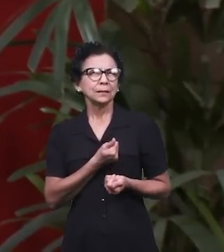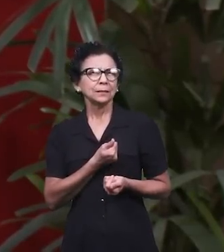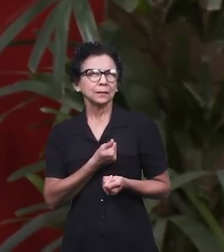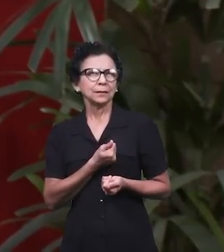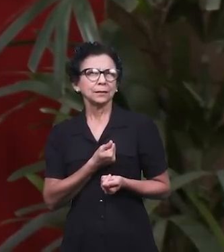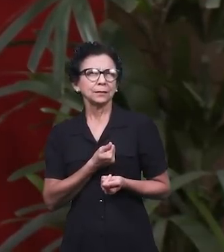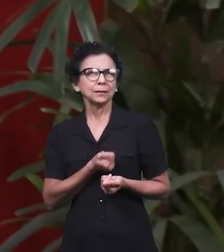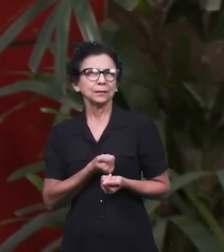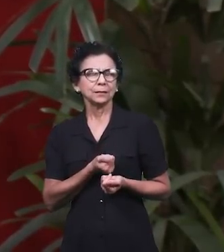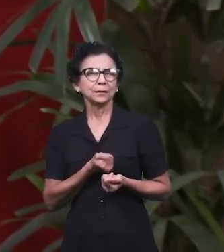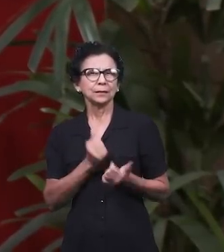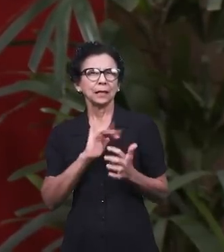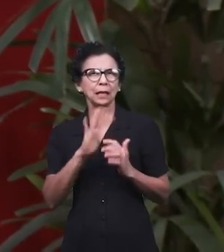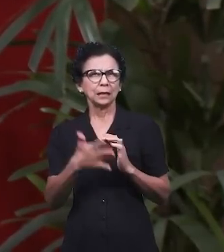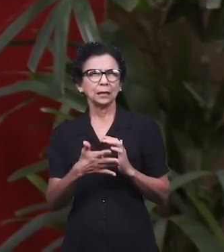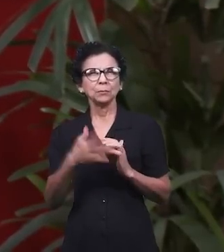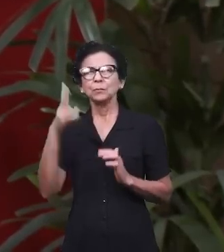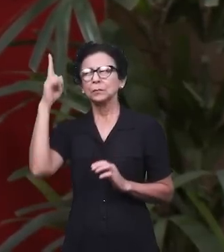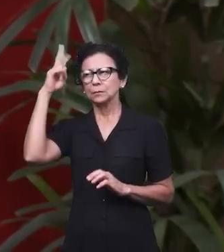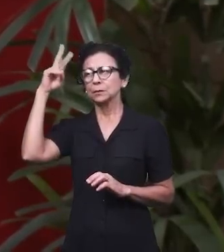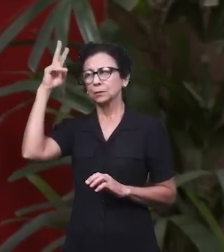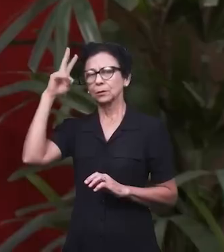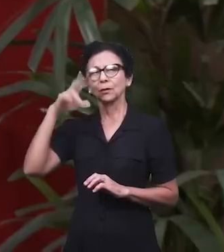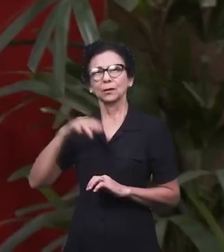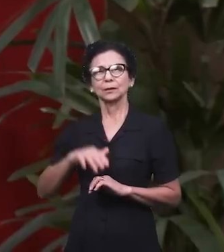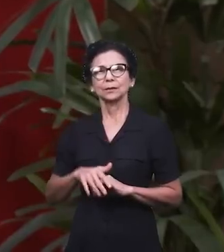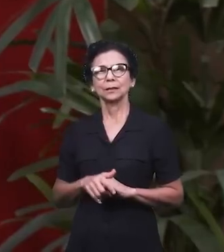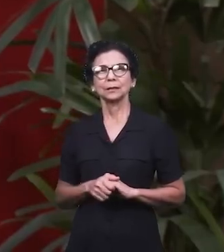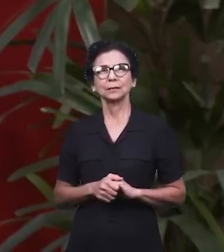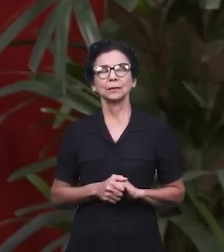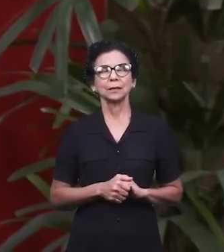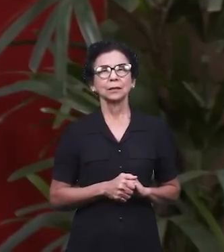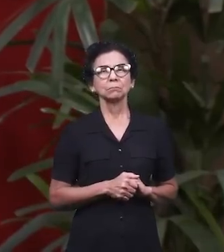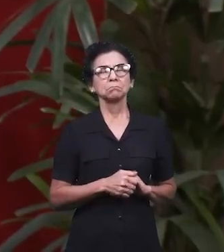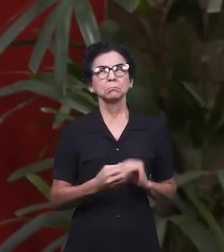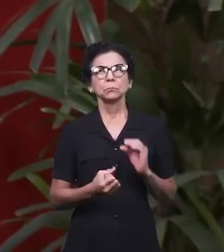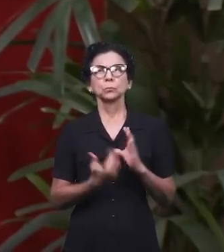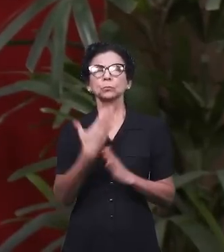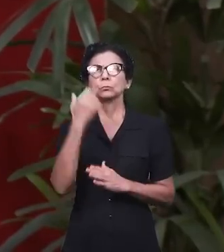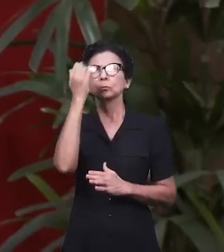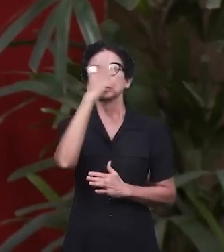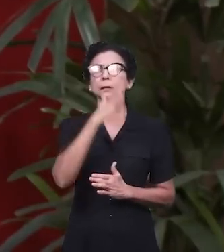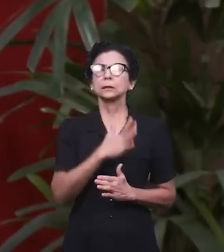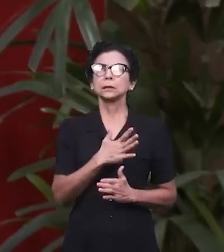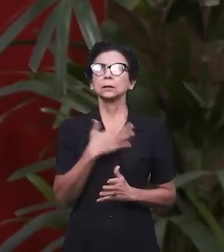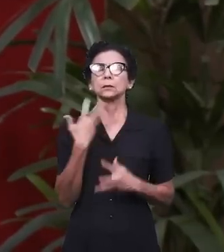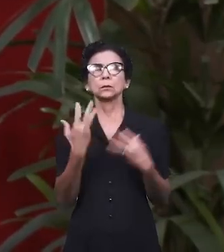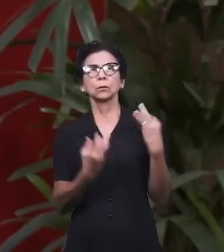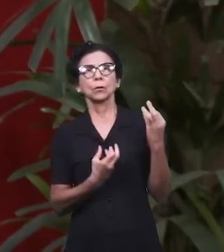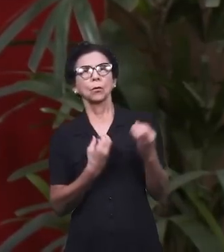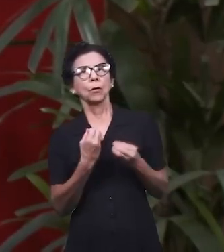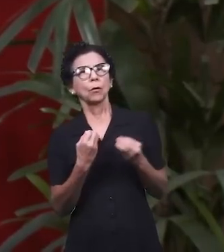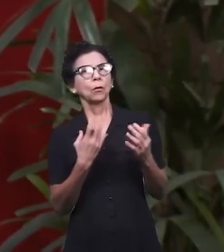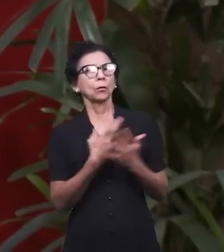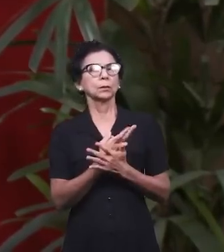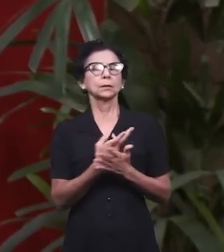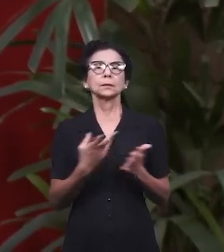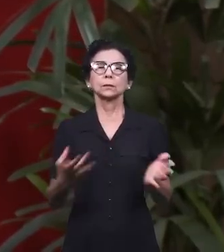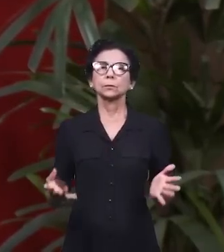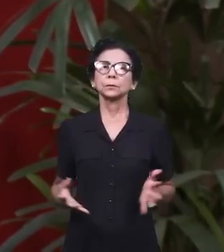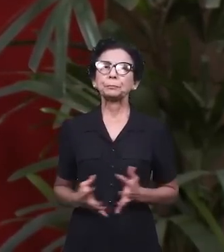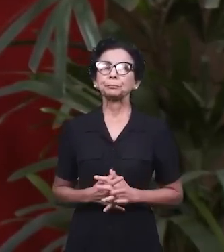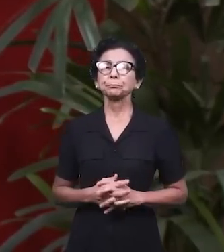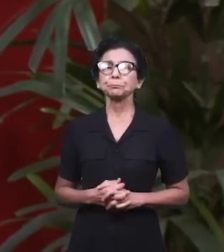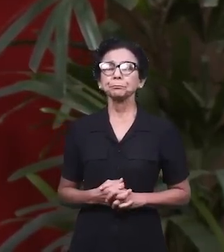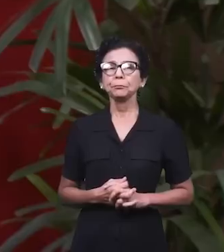história com a língua de sinais aqui, né? Que teve, como é que emergiu aqui no Brasil, como é que foi, né, que aconteceu.